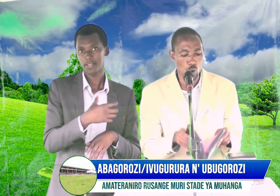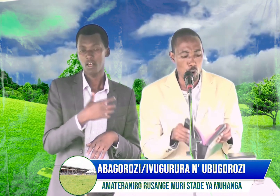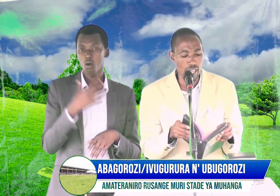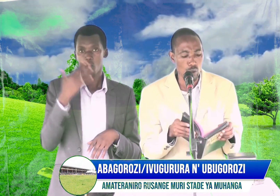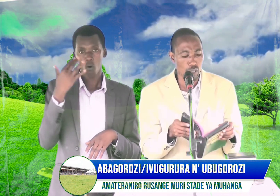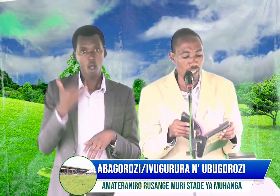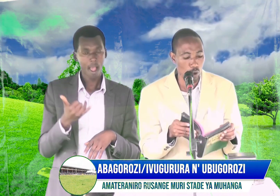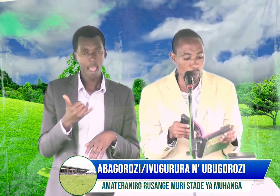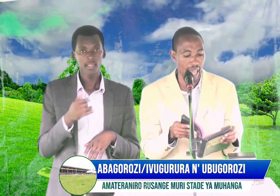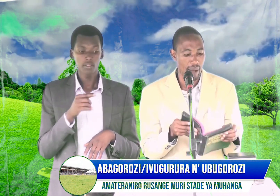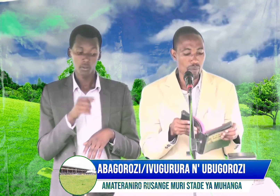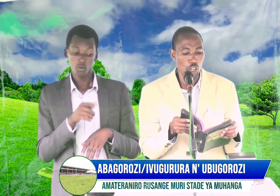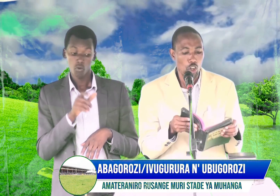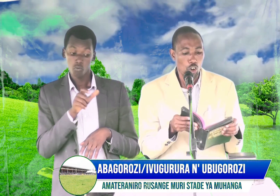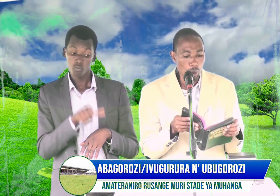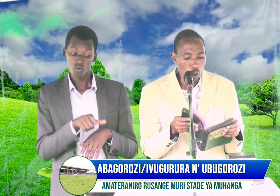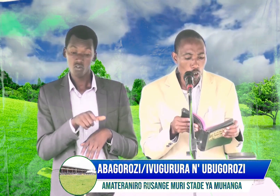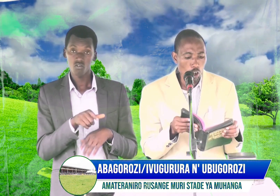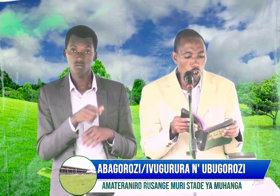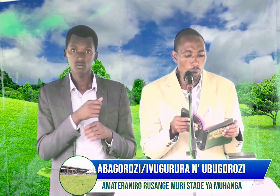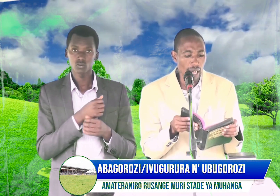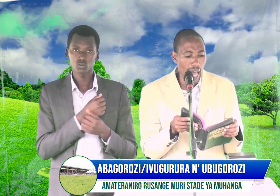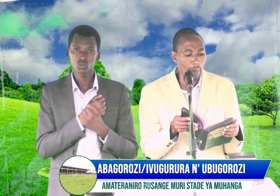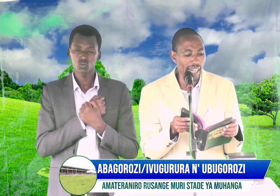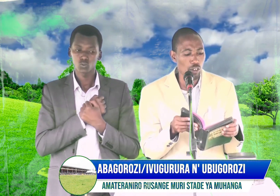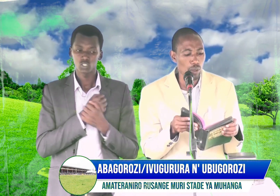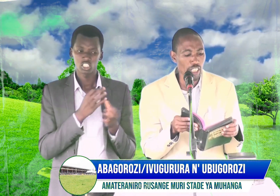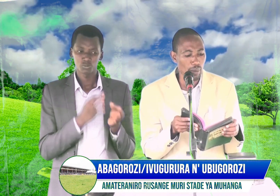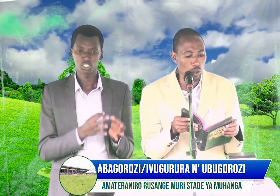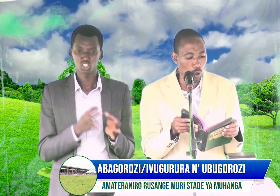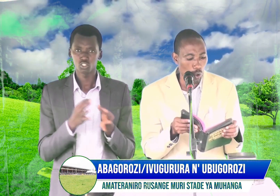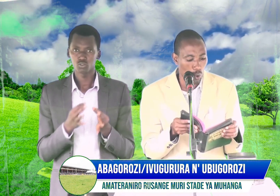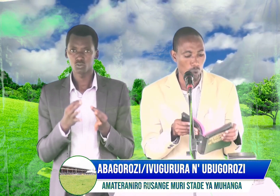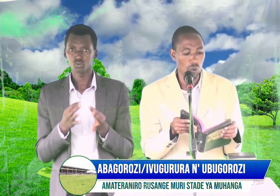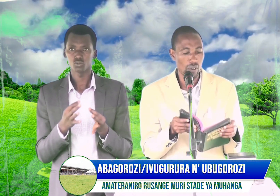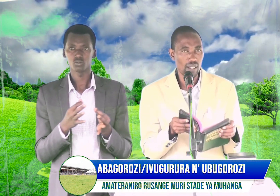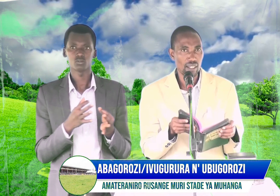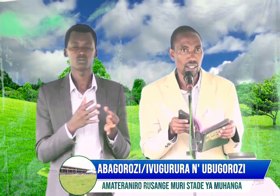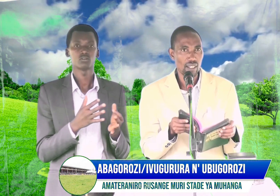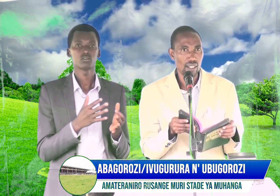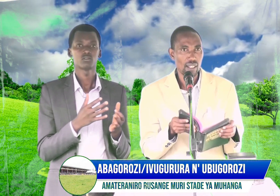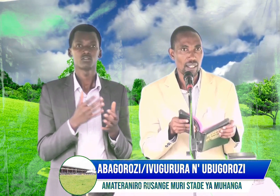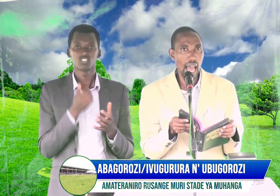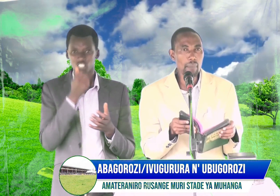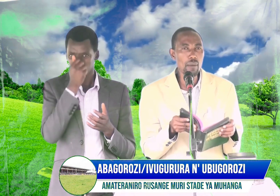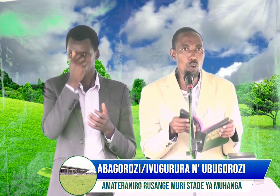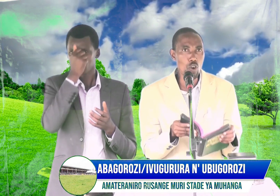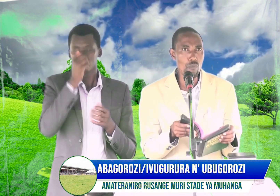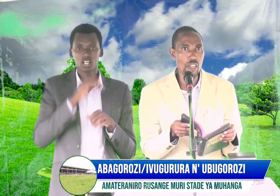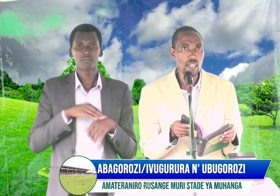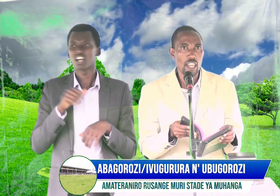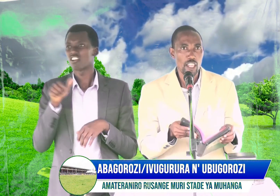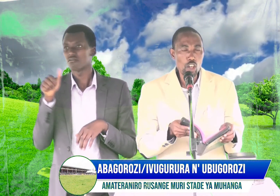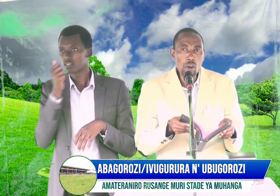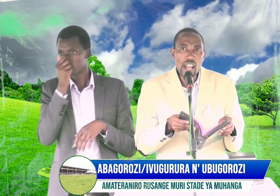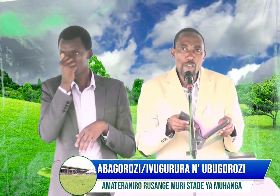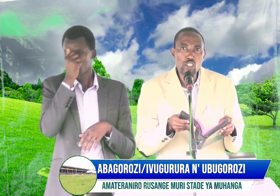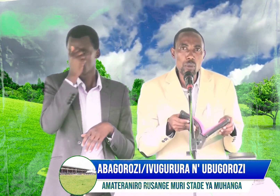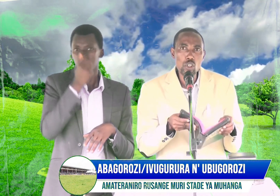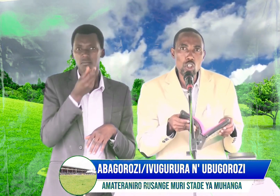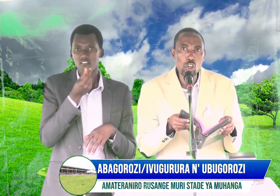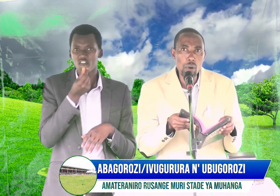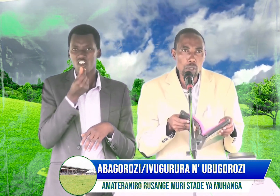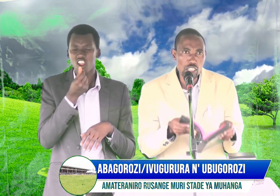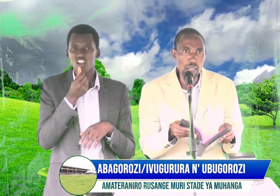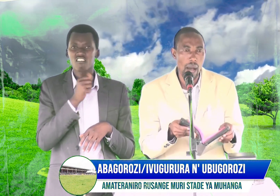muntu kuhinduka ingumya ubugugu bugahamagara ubundi bugugu namwe mwumve iyo umuntu